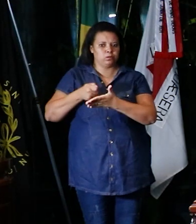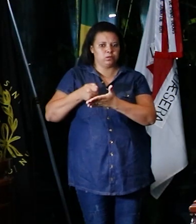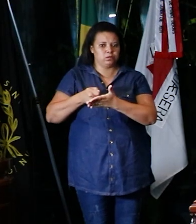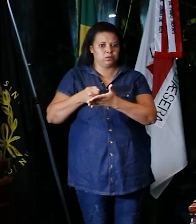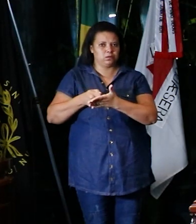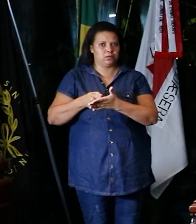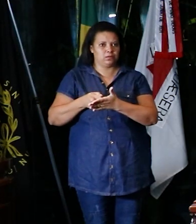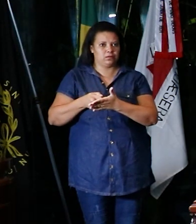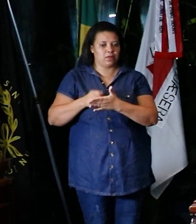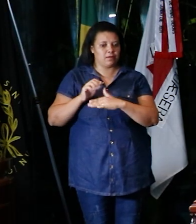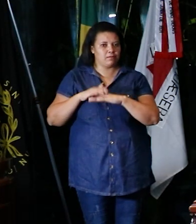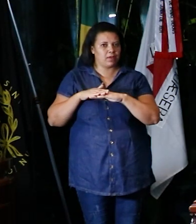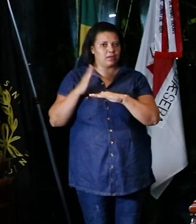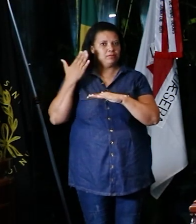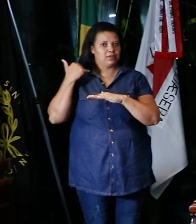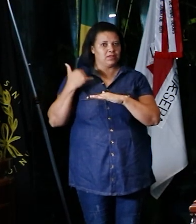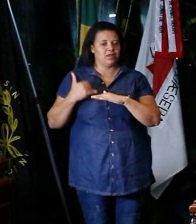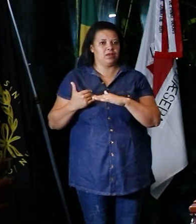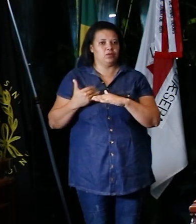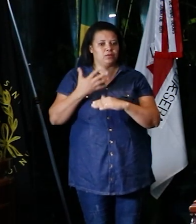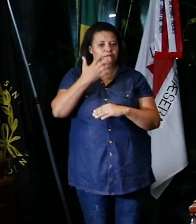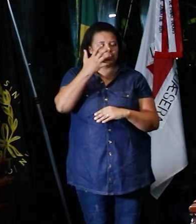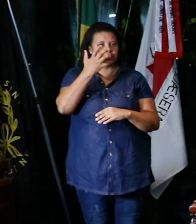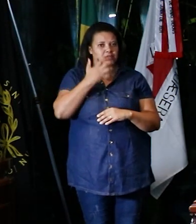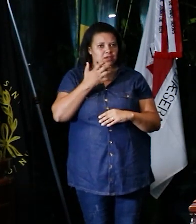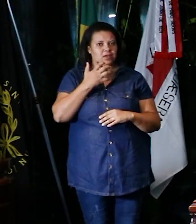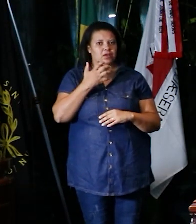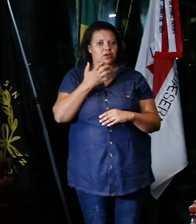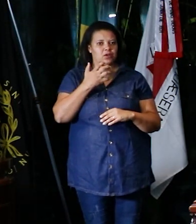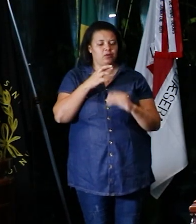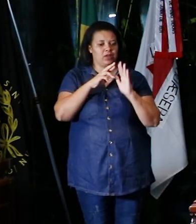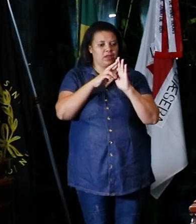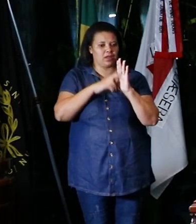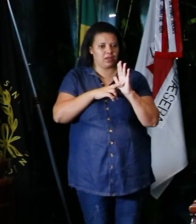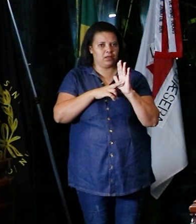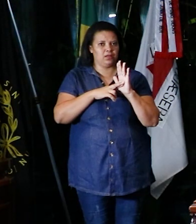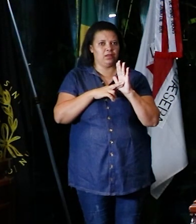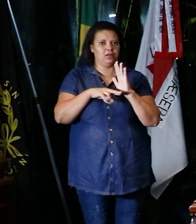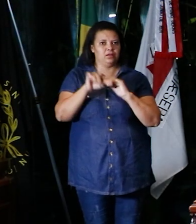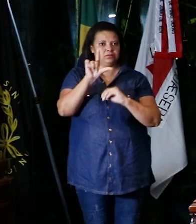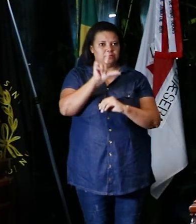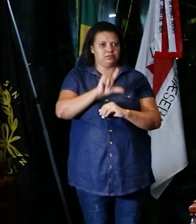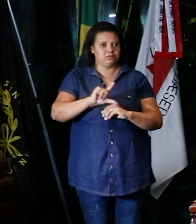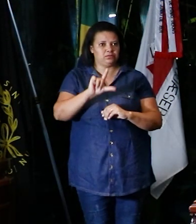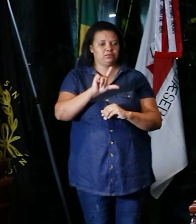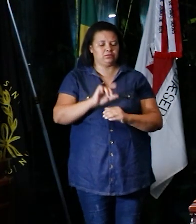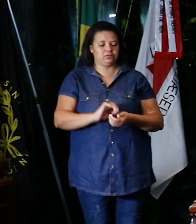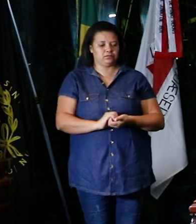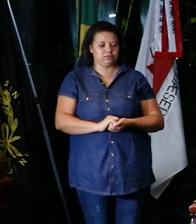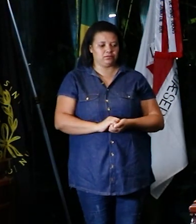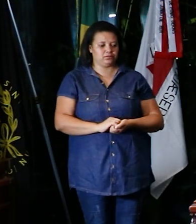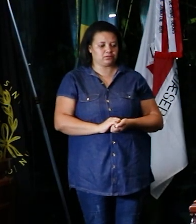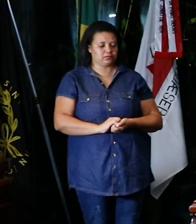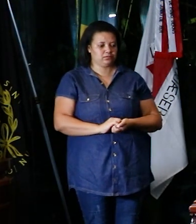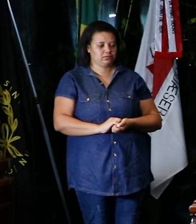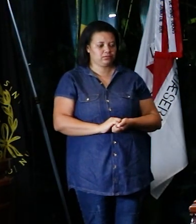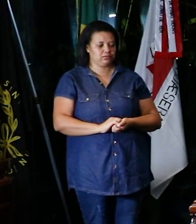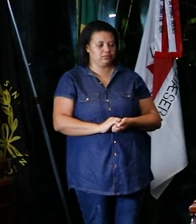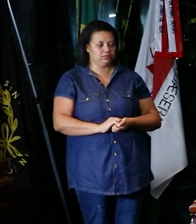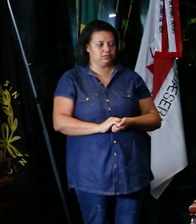que hoje nas regras, e ainda mais no classicismo, né?